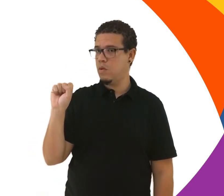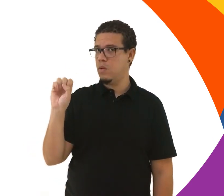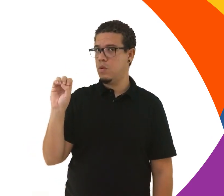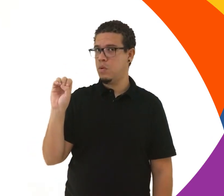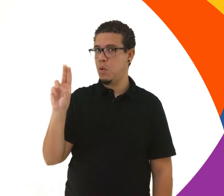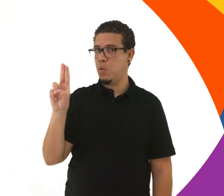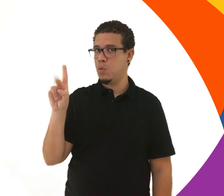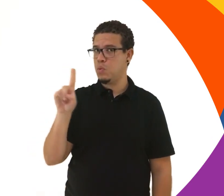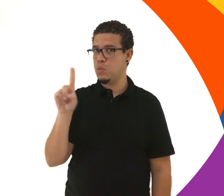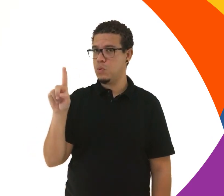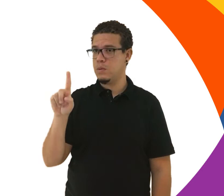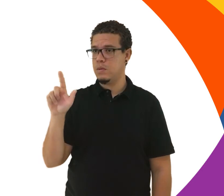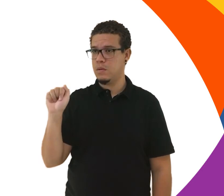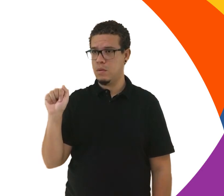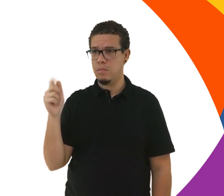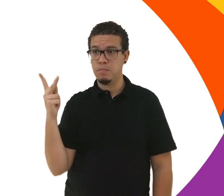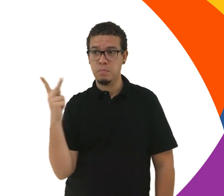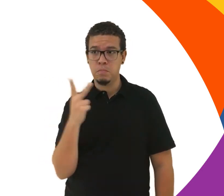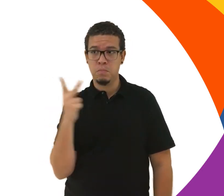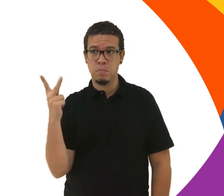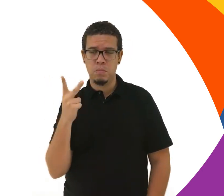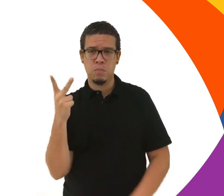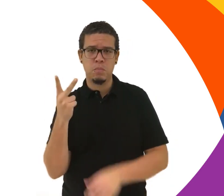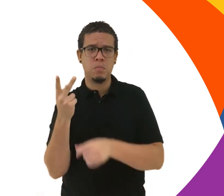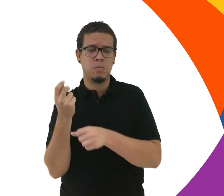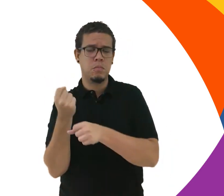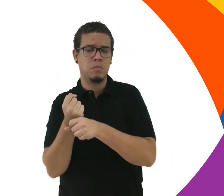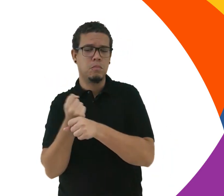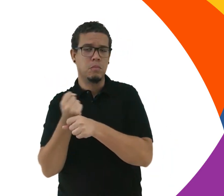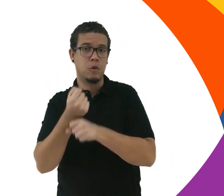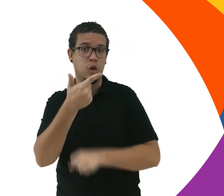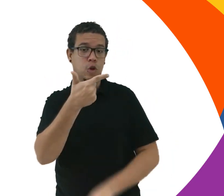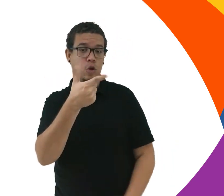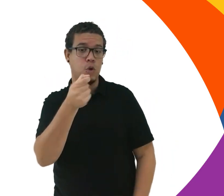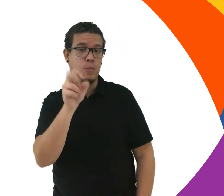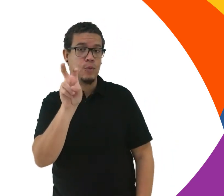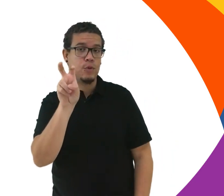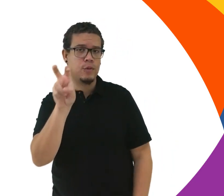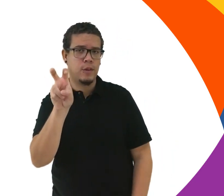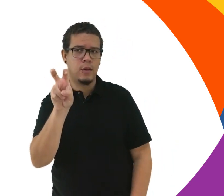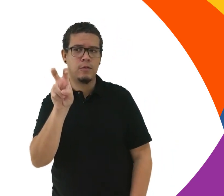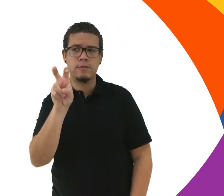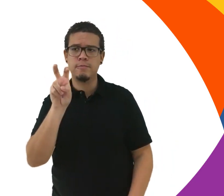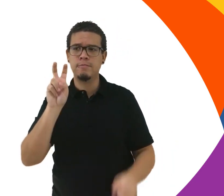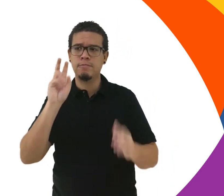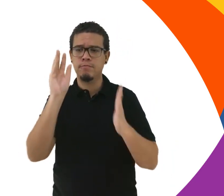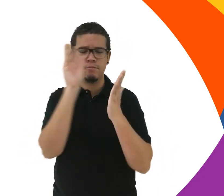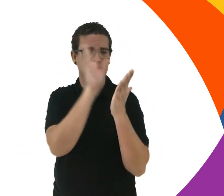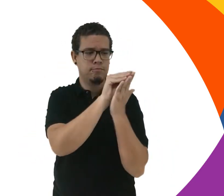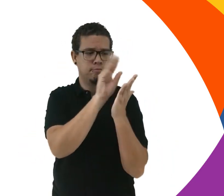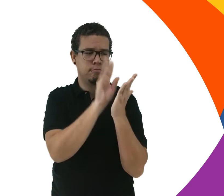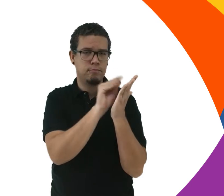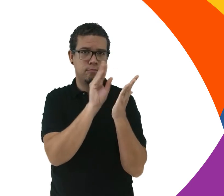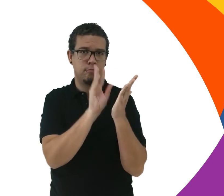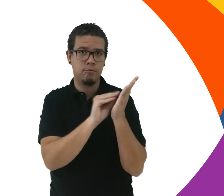temos? 2 pesquisadores, Lira e Souza, ambos no ano de 2005, em